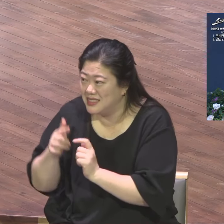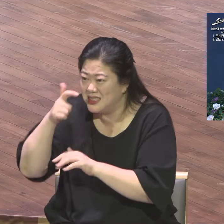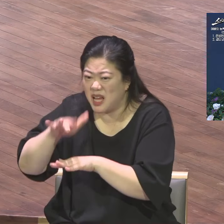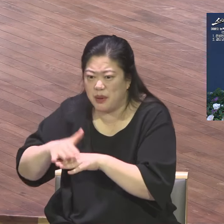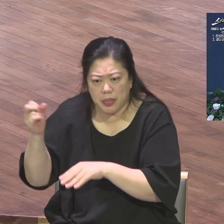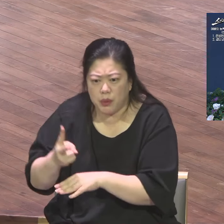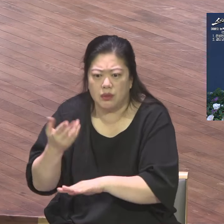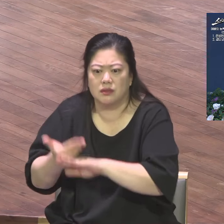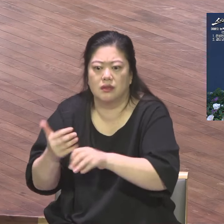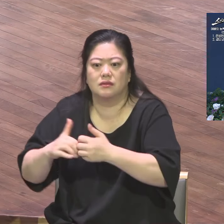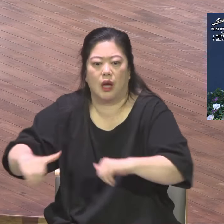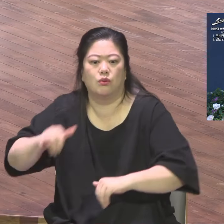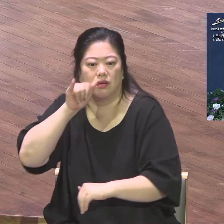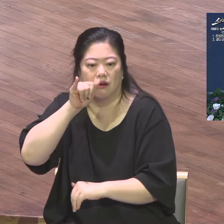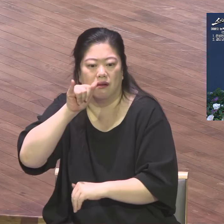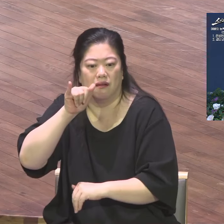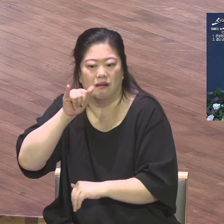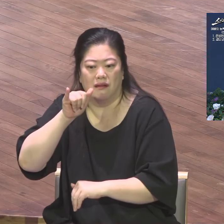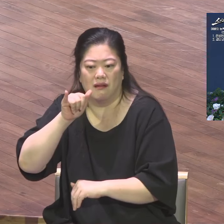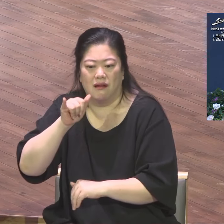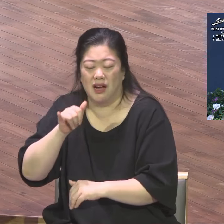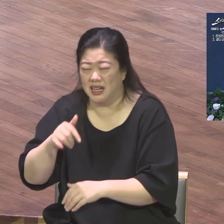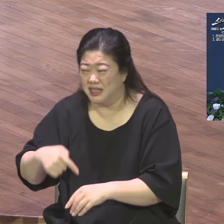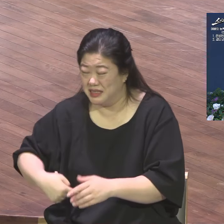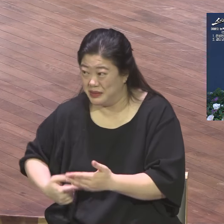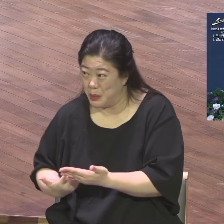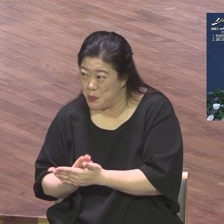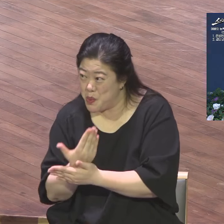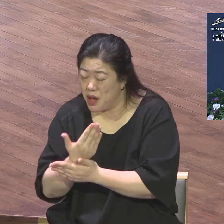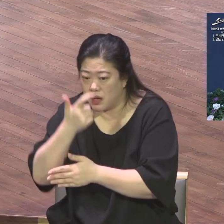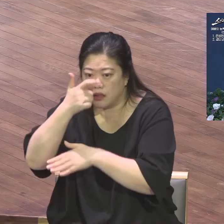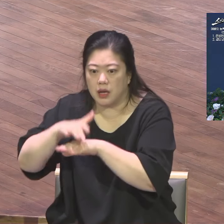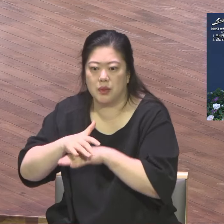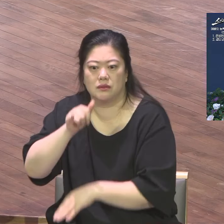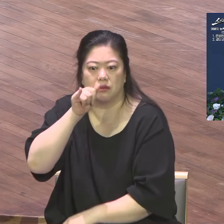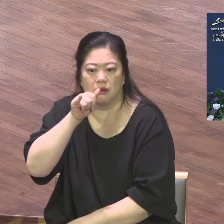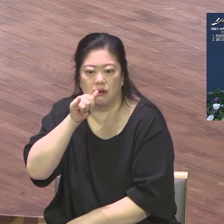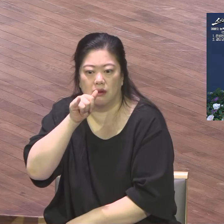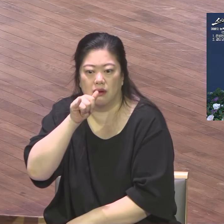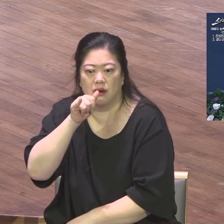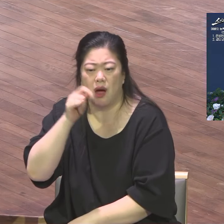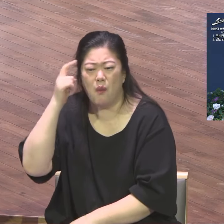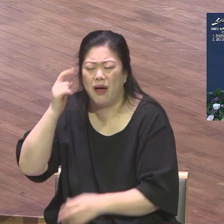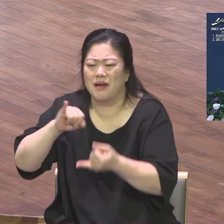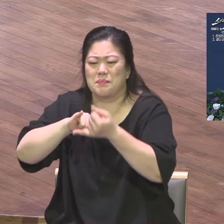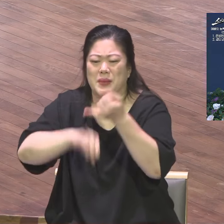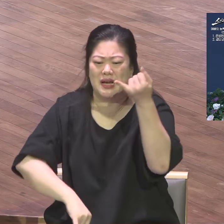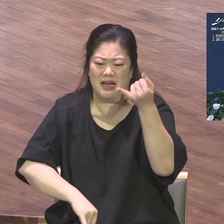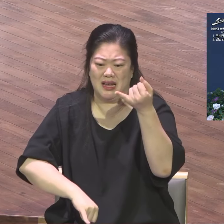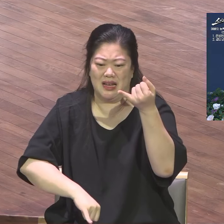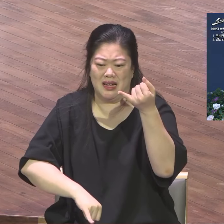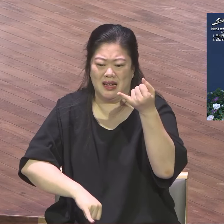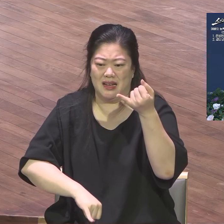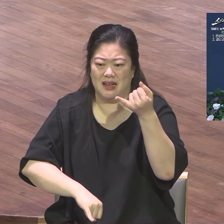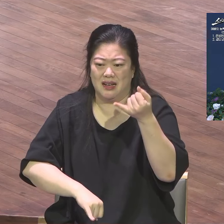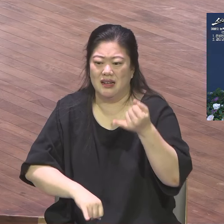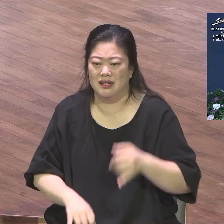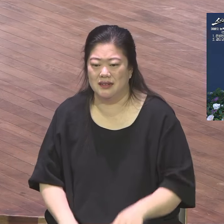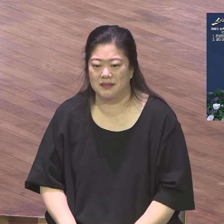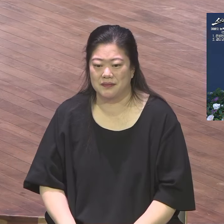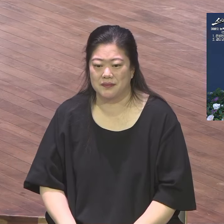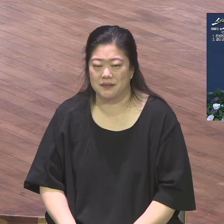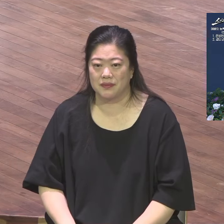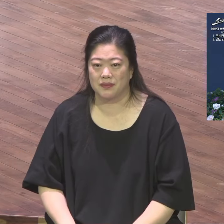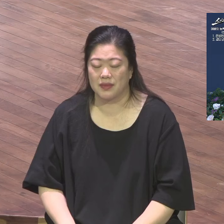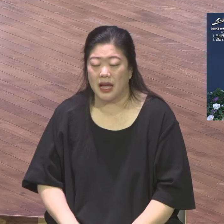깊은 헌신할 수 있는 좋은 기회입니다. 좋은 기회. 하나님 향해서